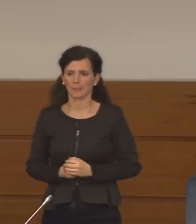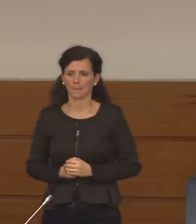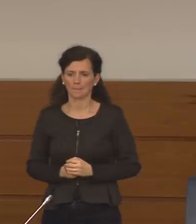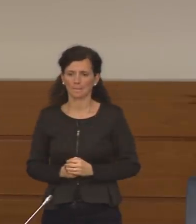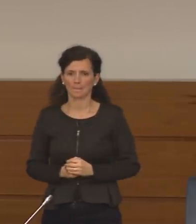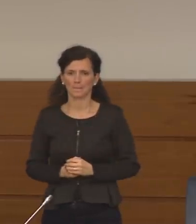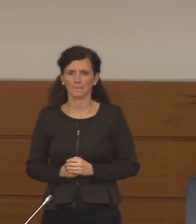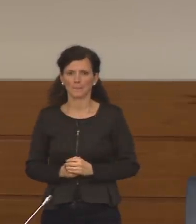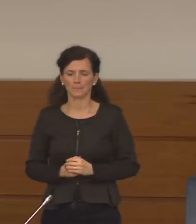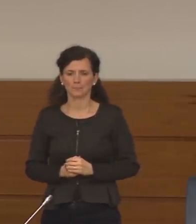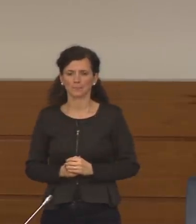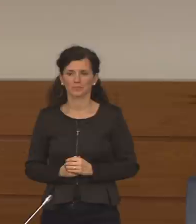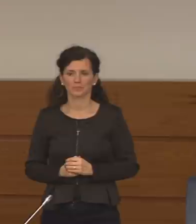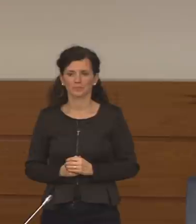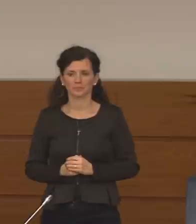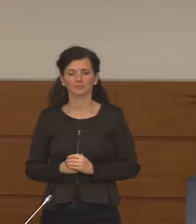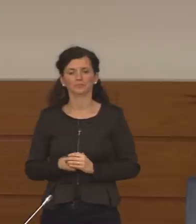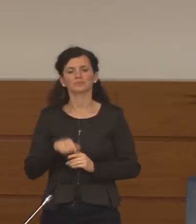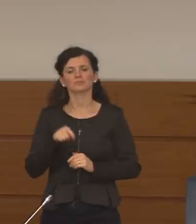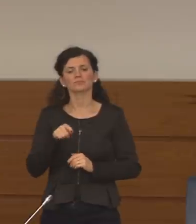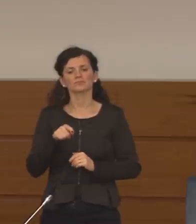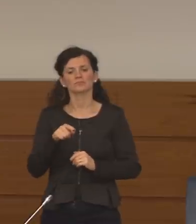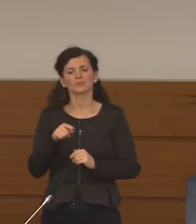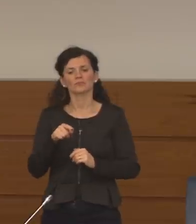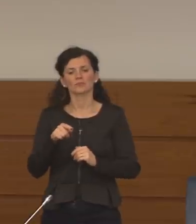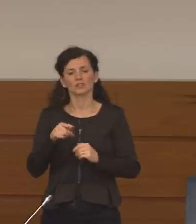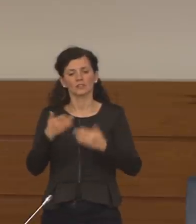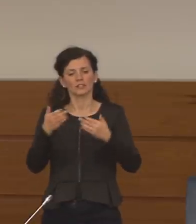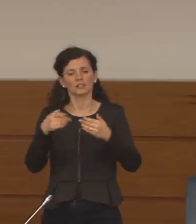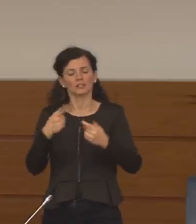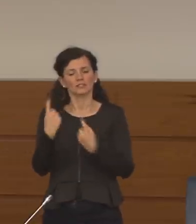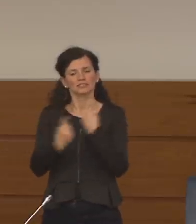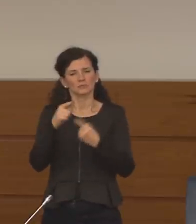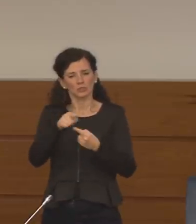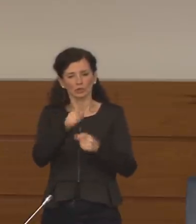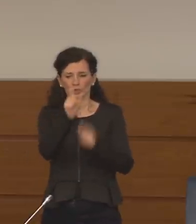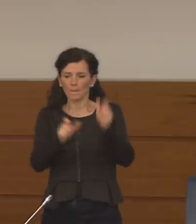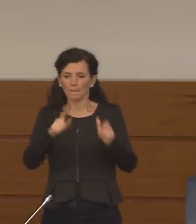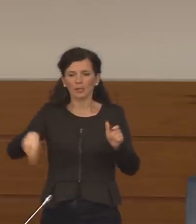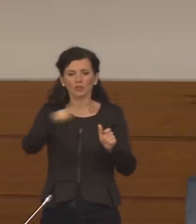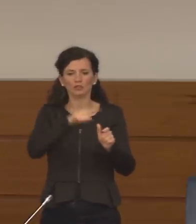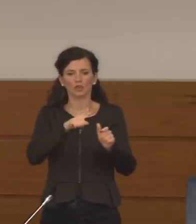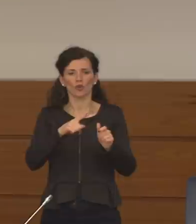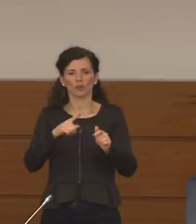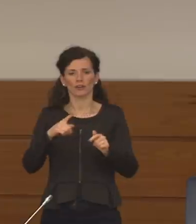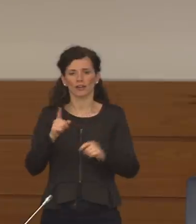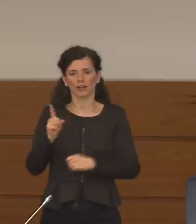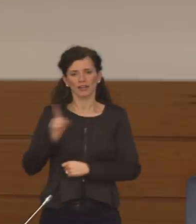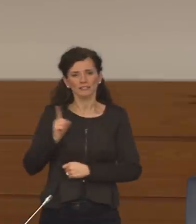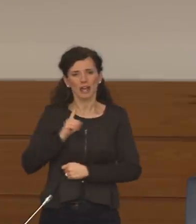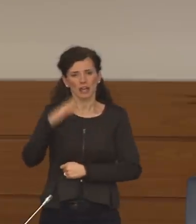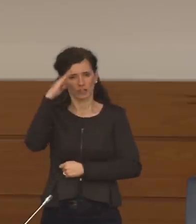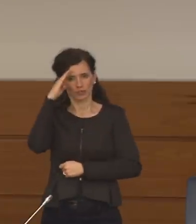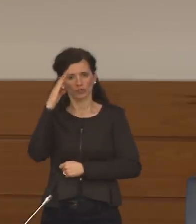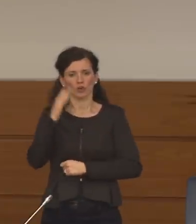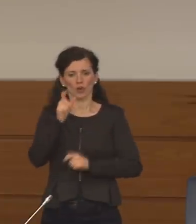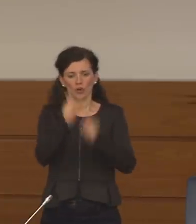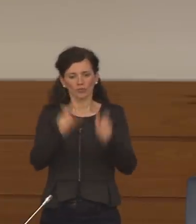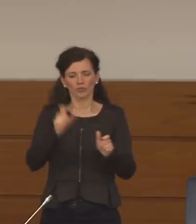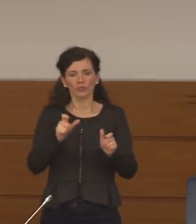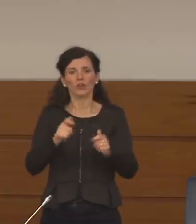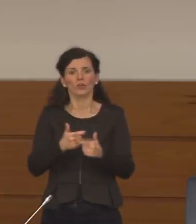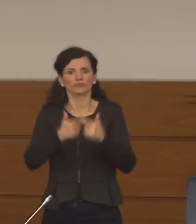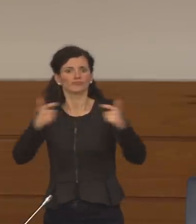per quanto riguarda le forze in campo il numero degli uomini e dei mezzi cresce siamo a circa 4